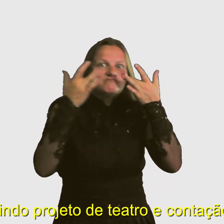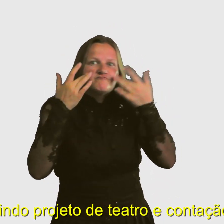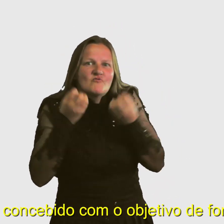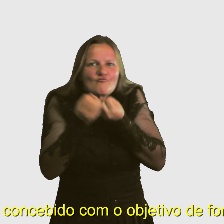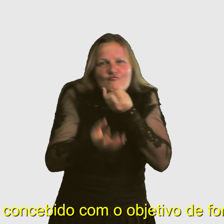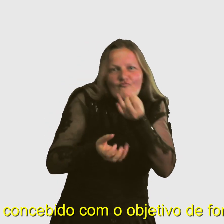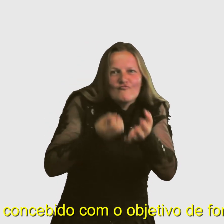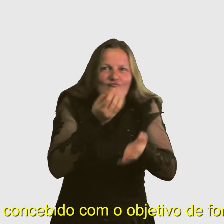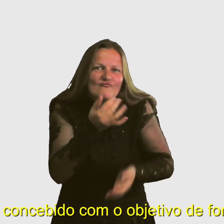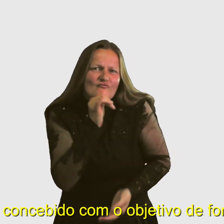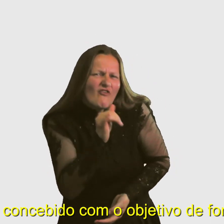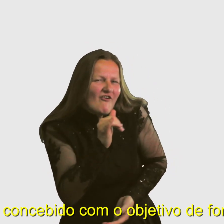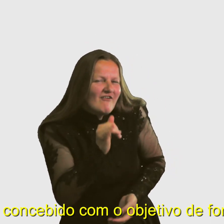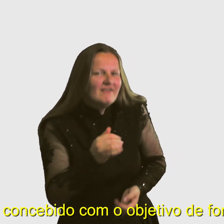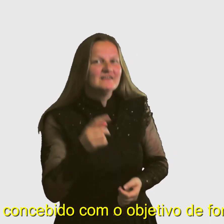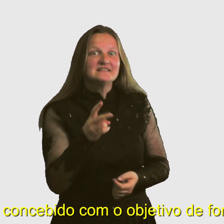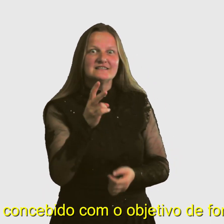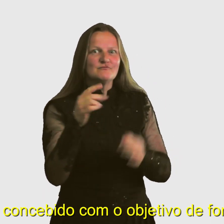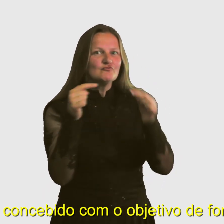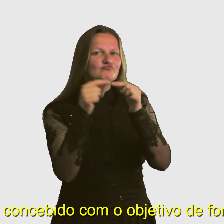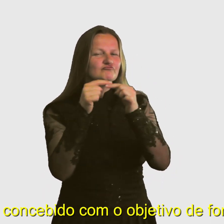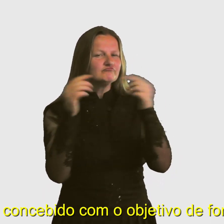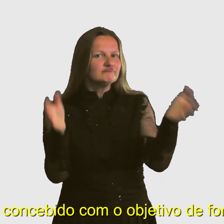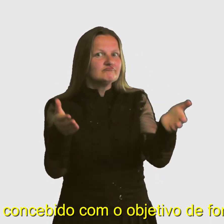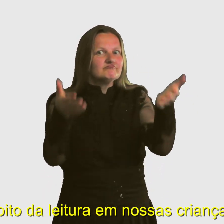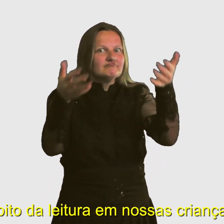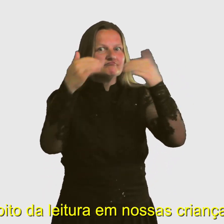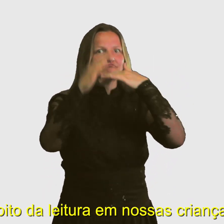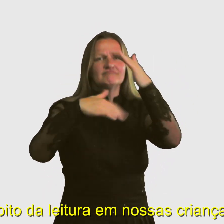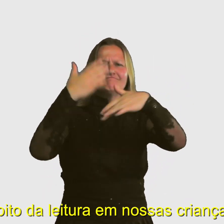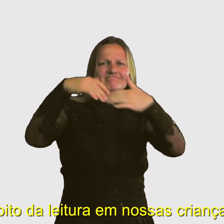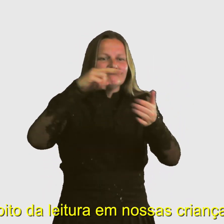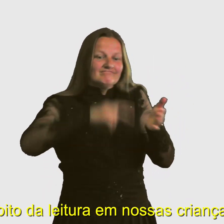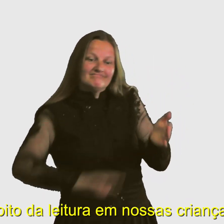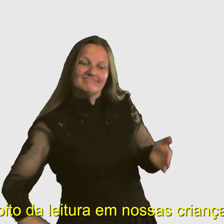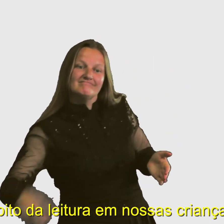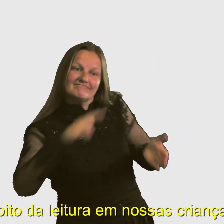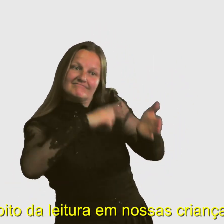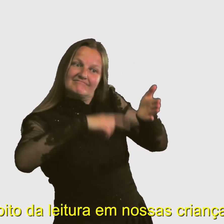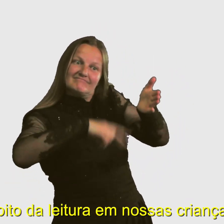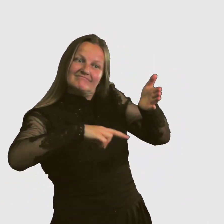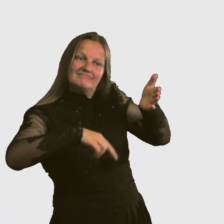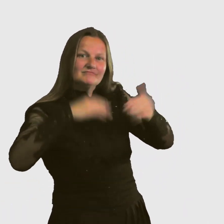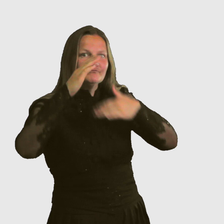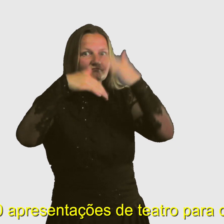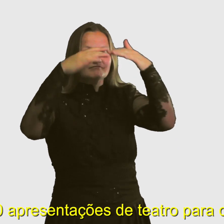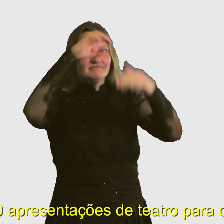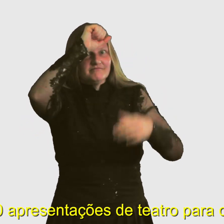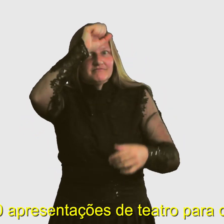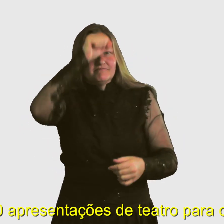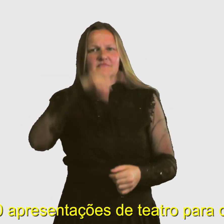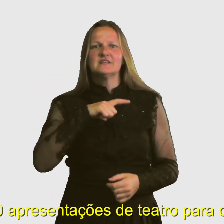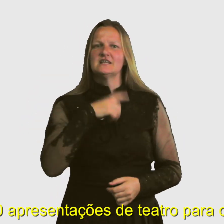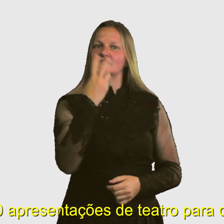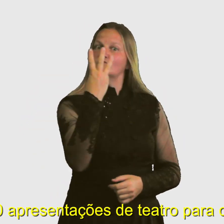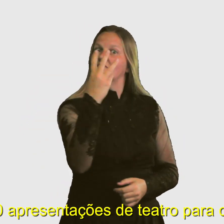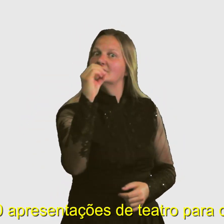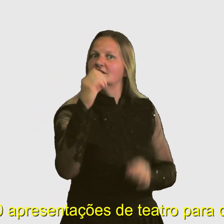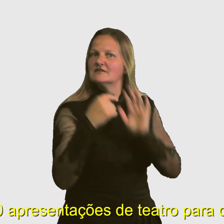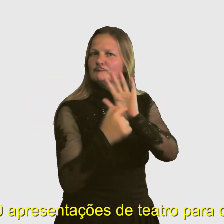de histórias, concebido com o objetivo de fomentar o hábito da leitura em nossas crianças. Serão 30 apresentações de